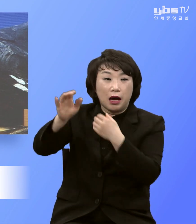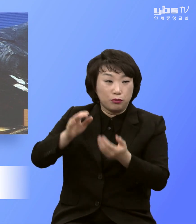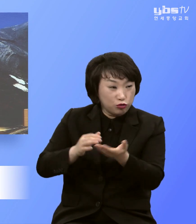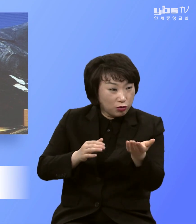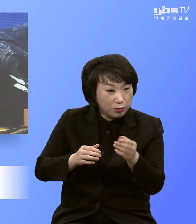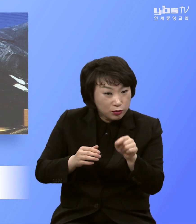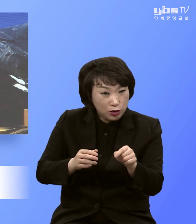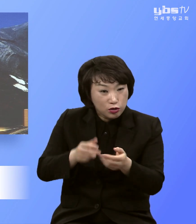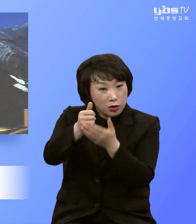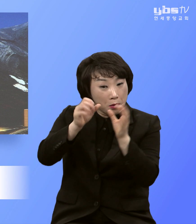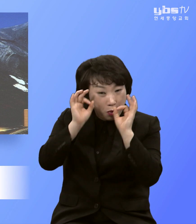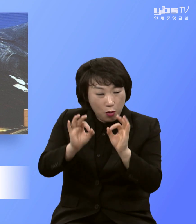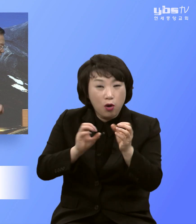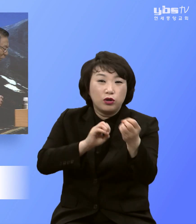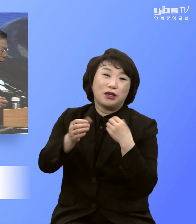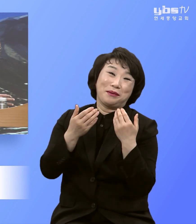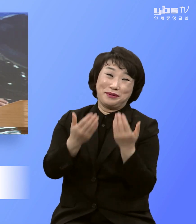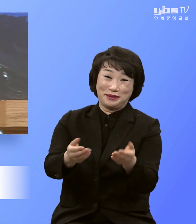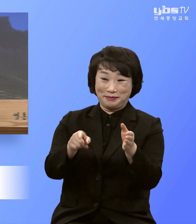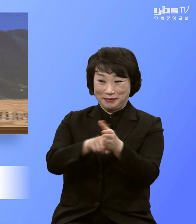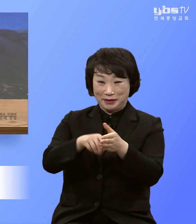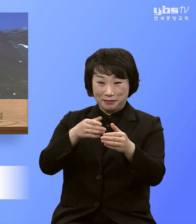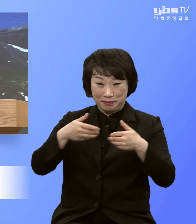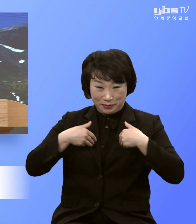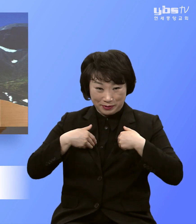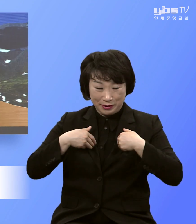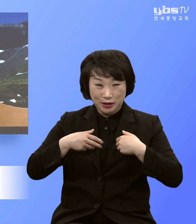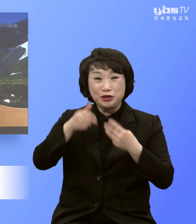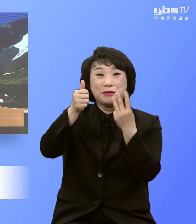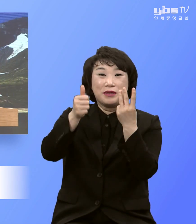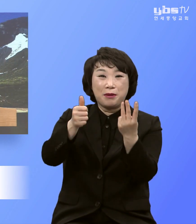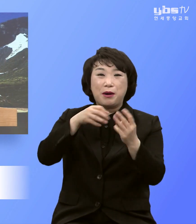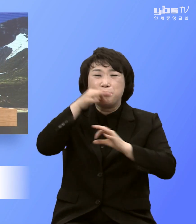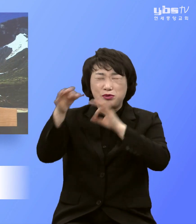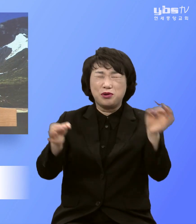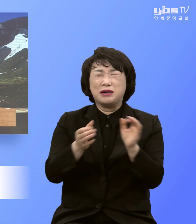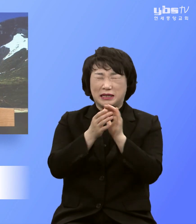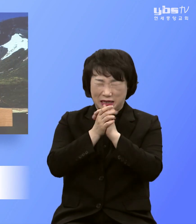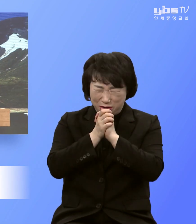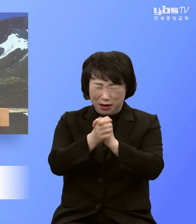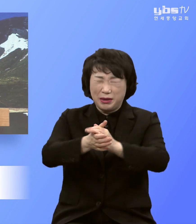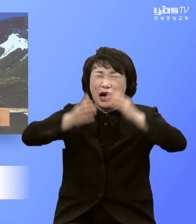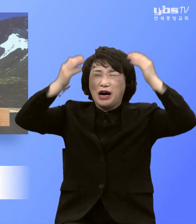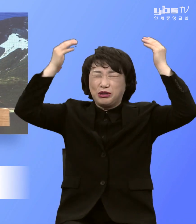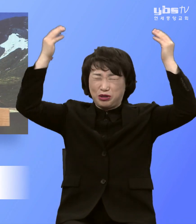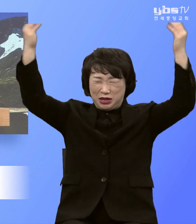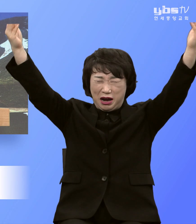때 역사하심을 믿어야 합니다. 주여 삼창하고 기도하겠습니다.